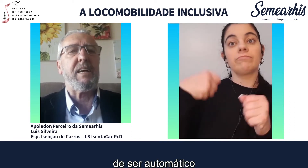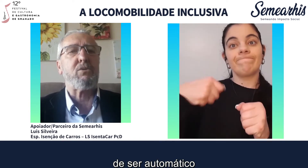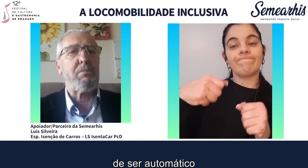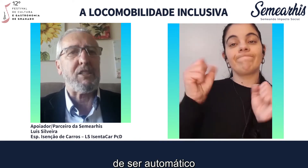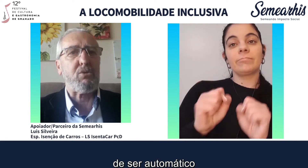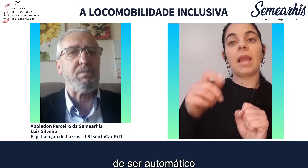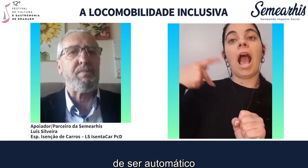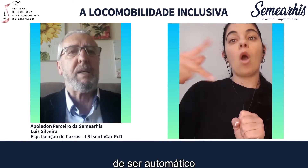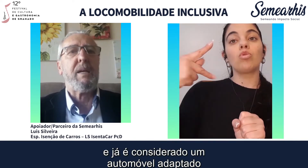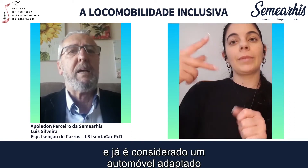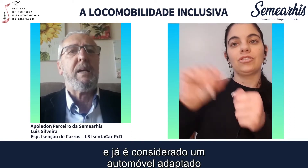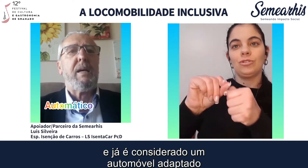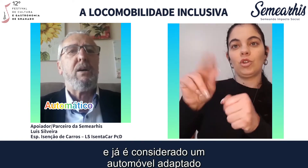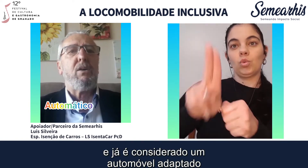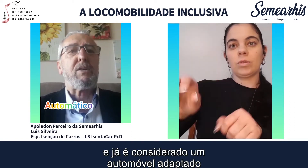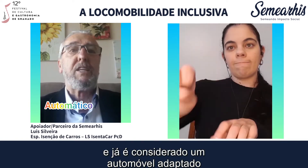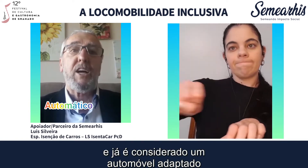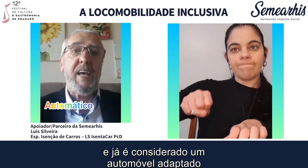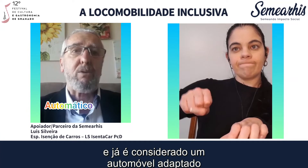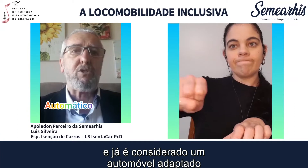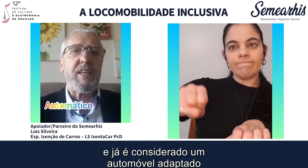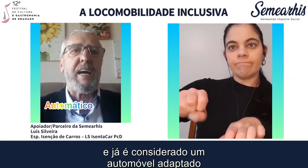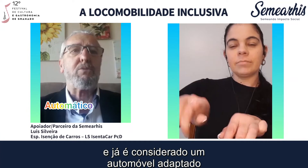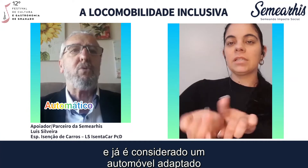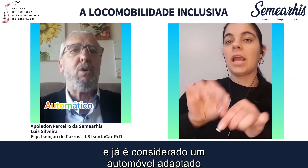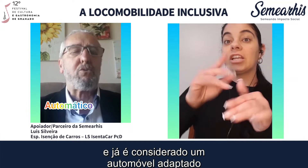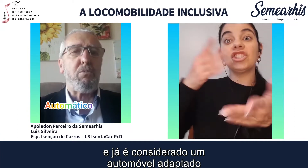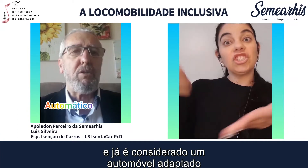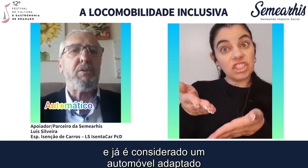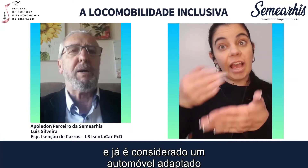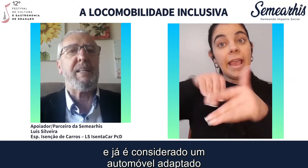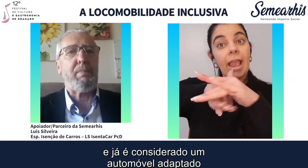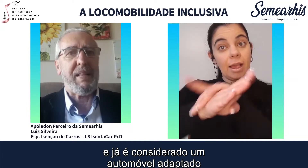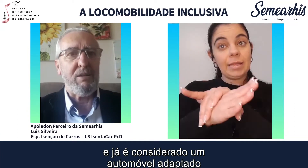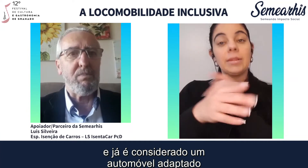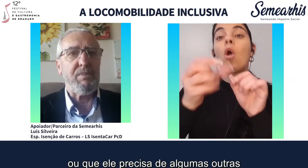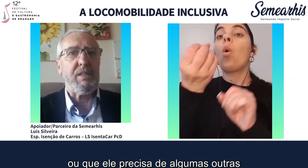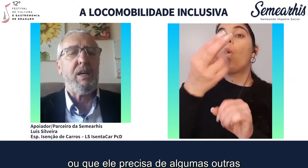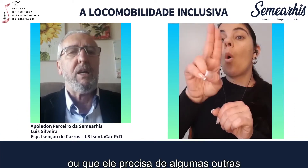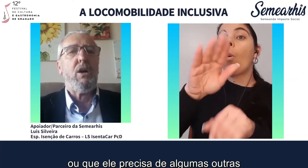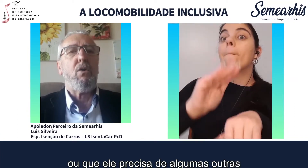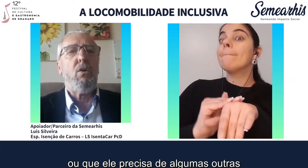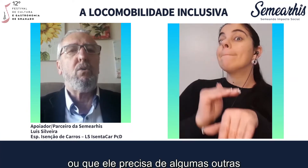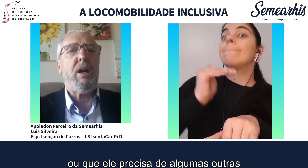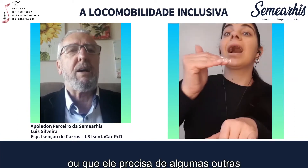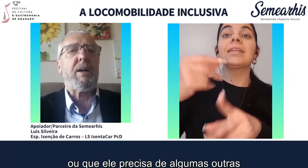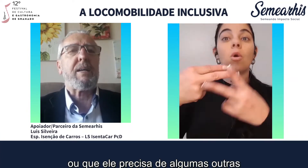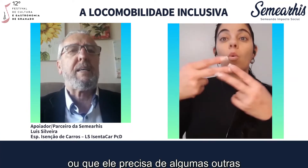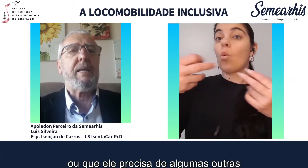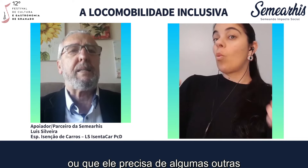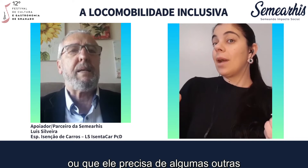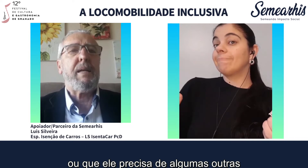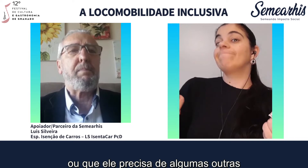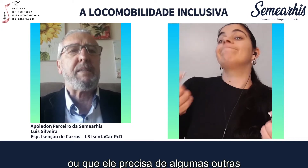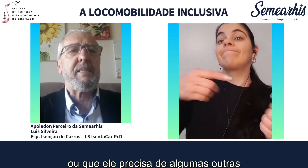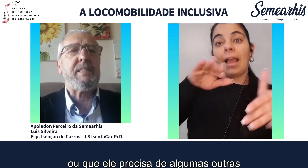ser automático, que já é considerado um automóvel adaptado, ou